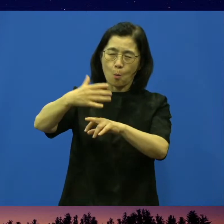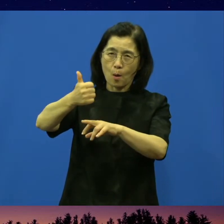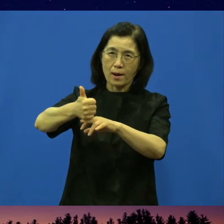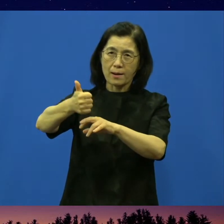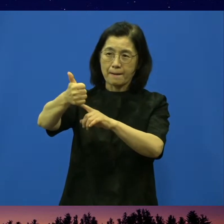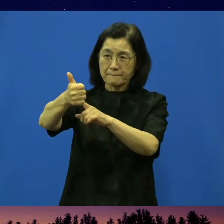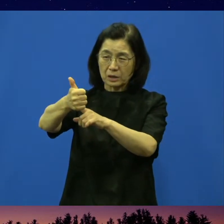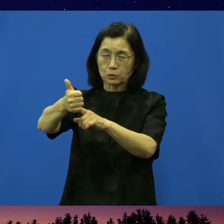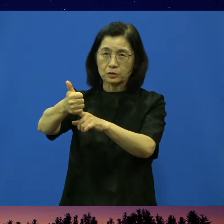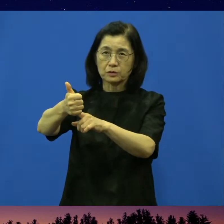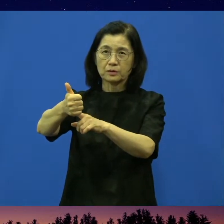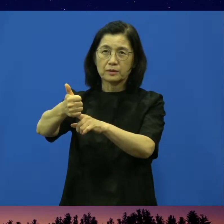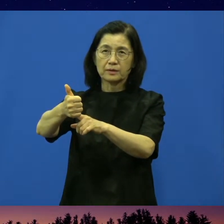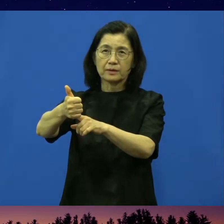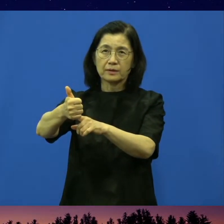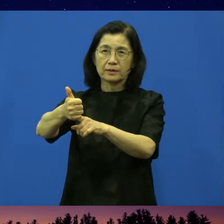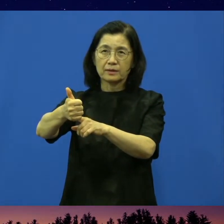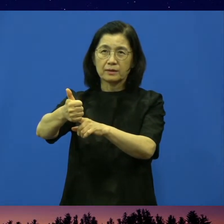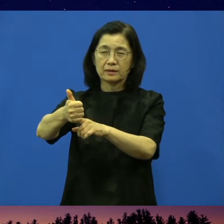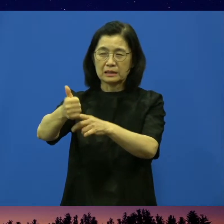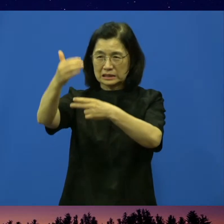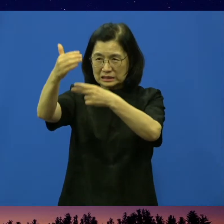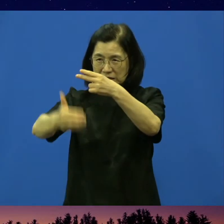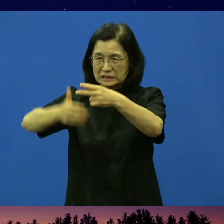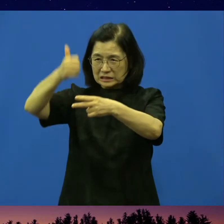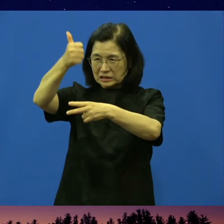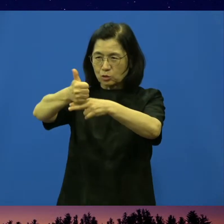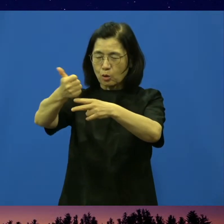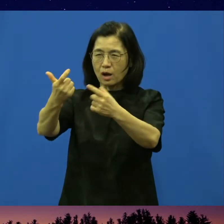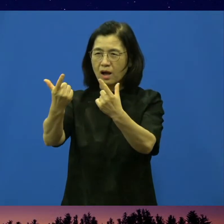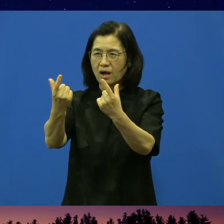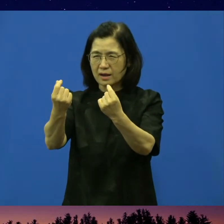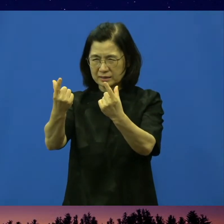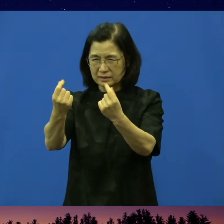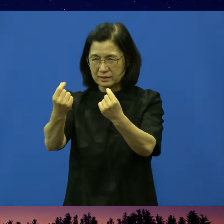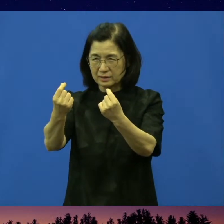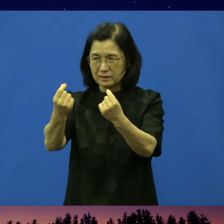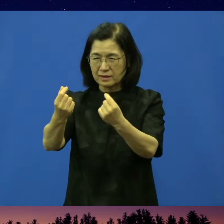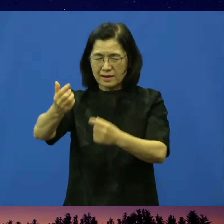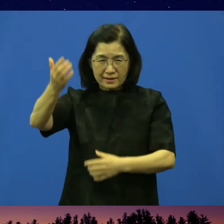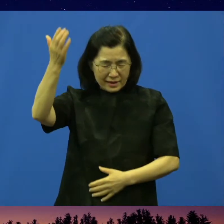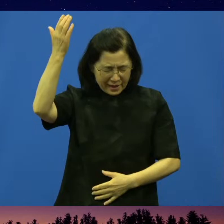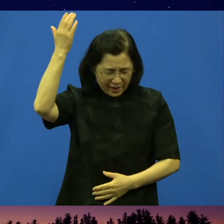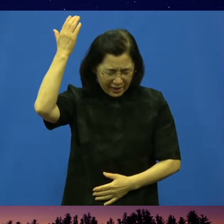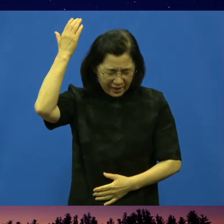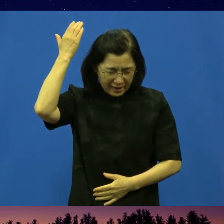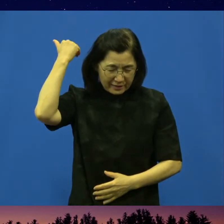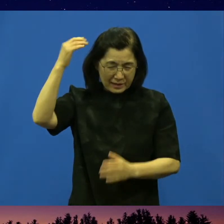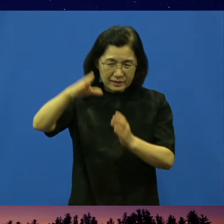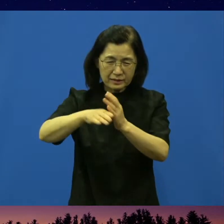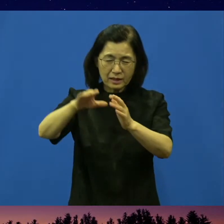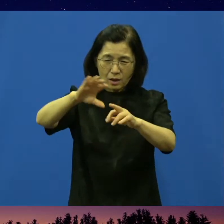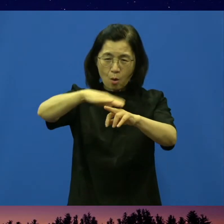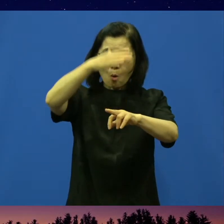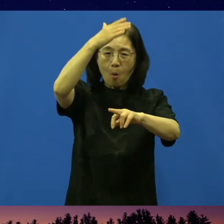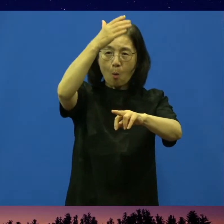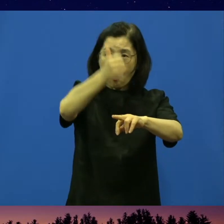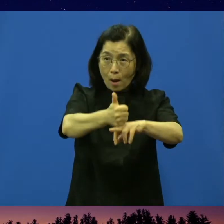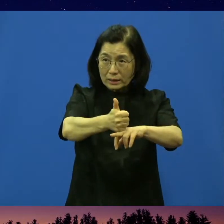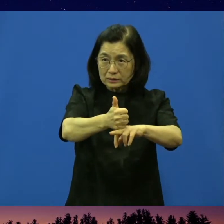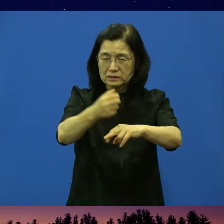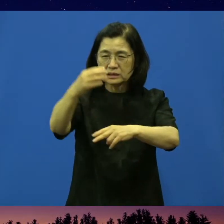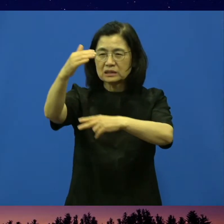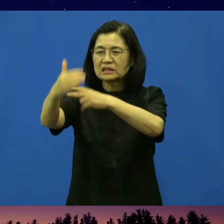이 바로는 신적인 존재예요. 이 고대 사회의 왕은 신이에요, 신. 그리고 백성들이